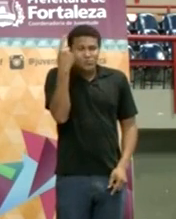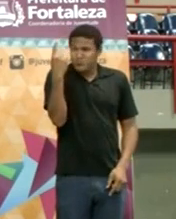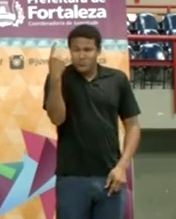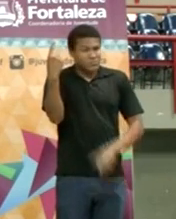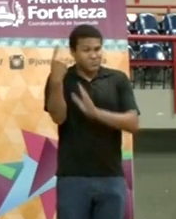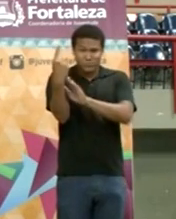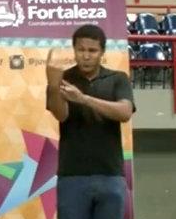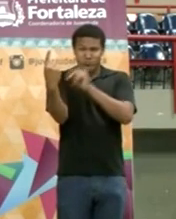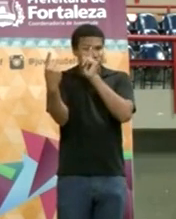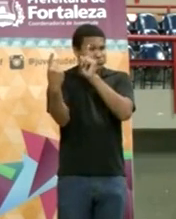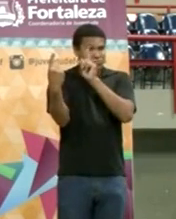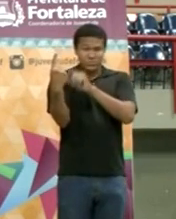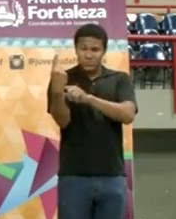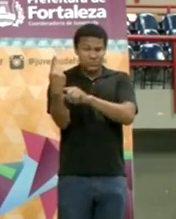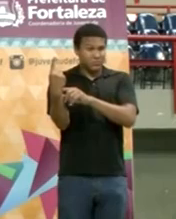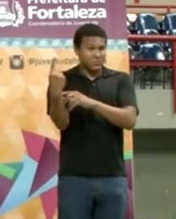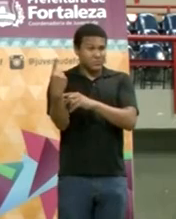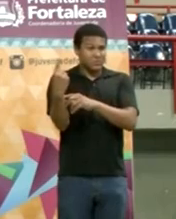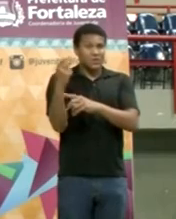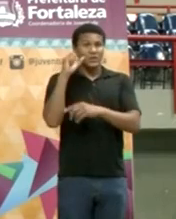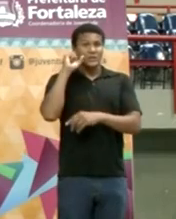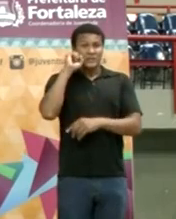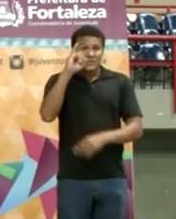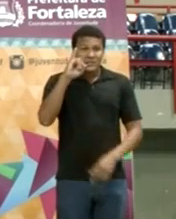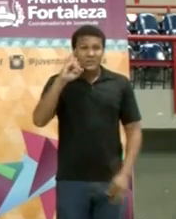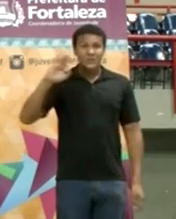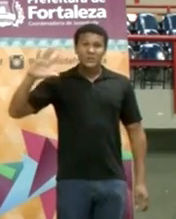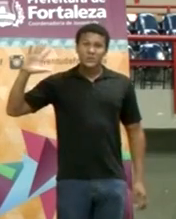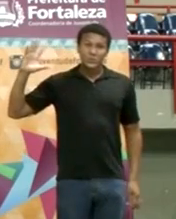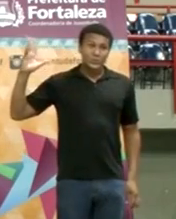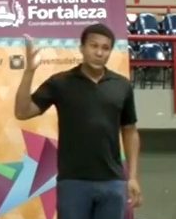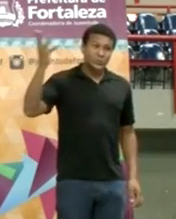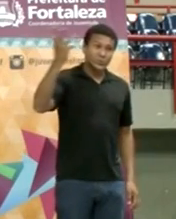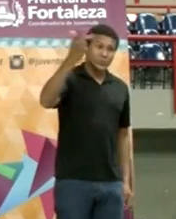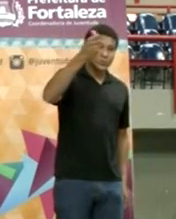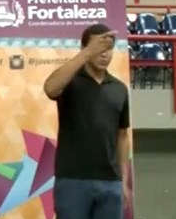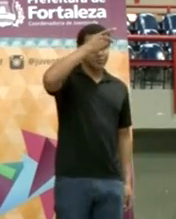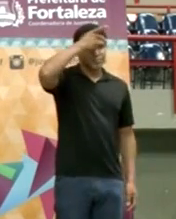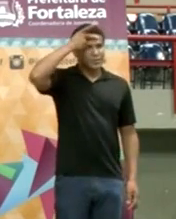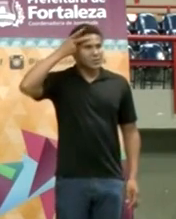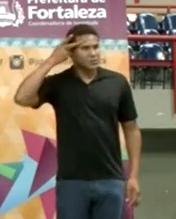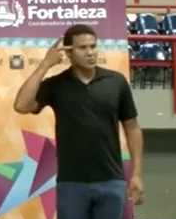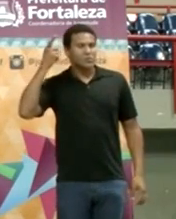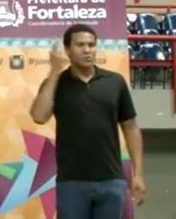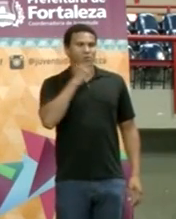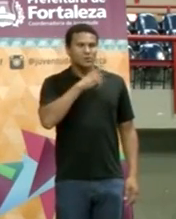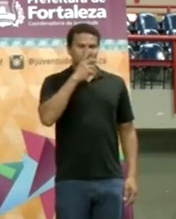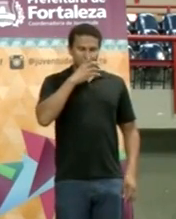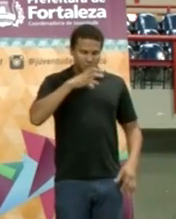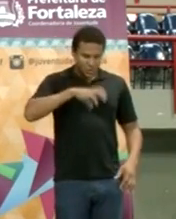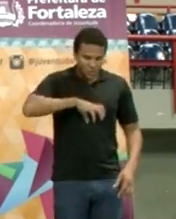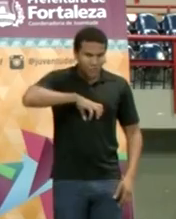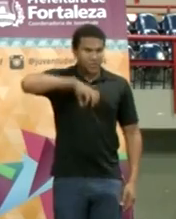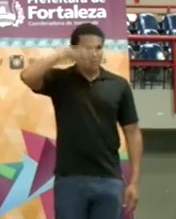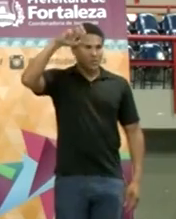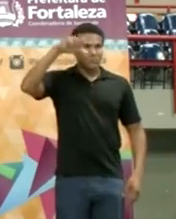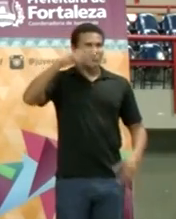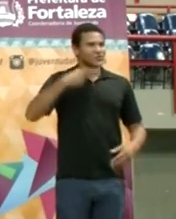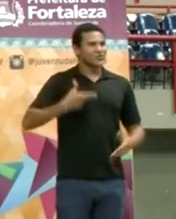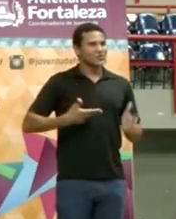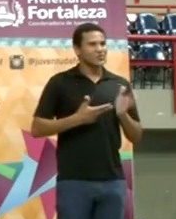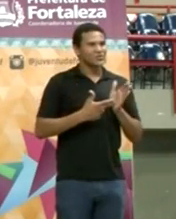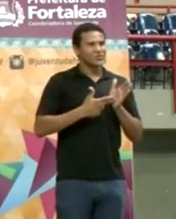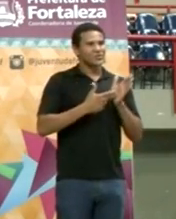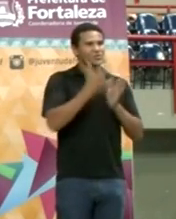único. Se todas as pessoas que fossem transplantadas fossem curadas, podem ter certeza